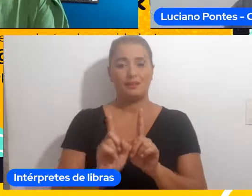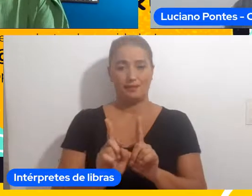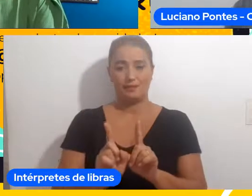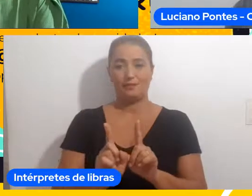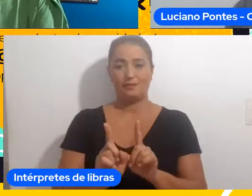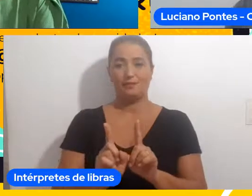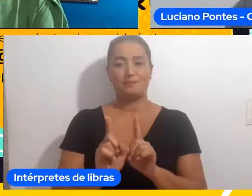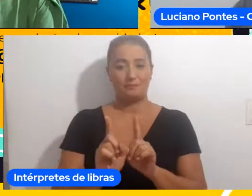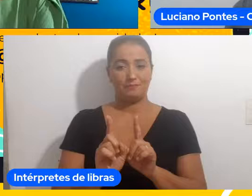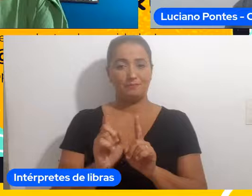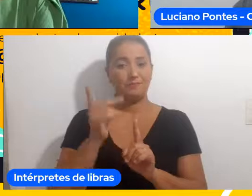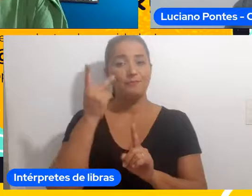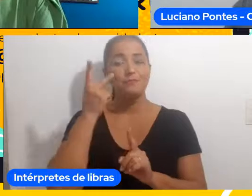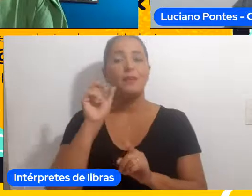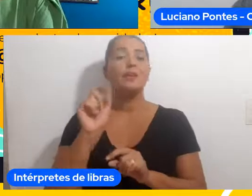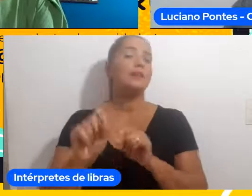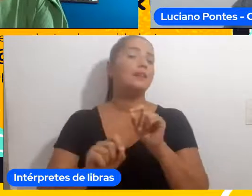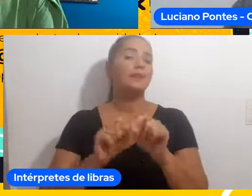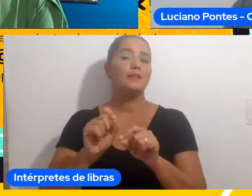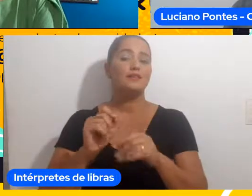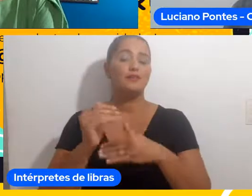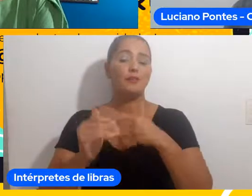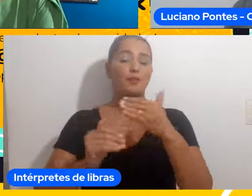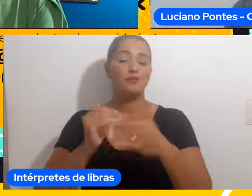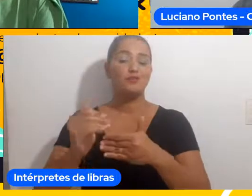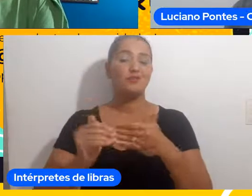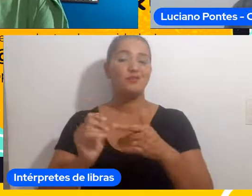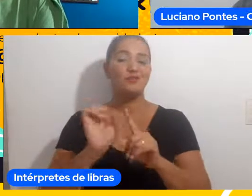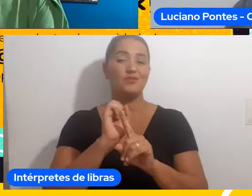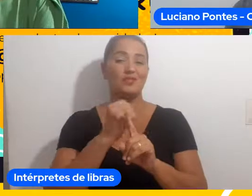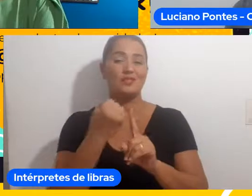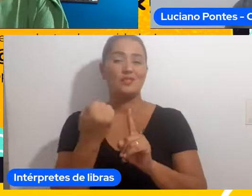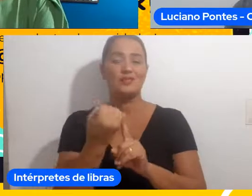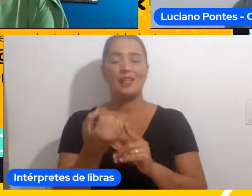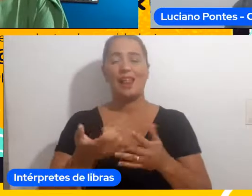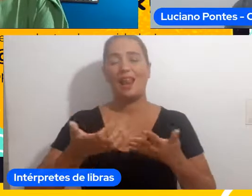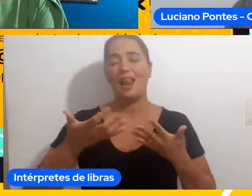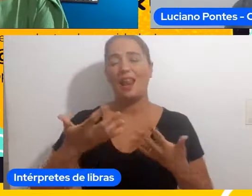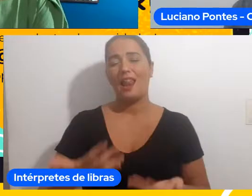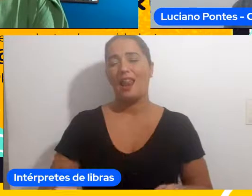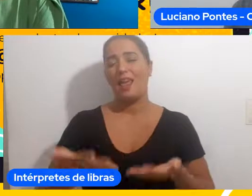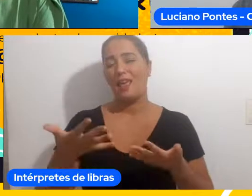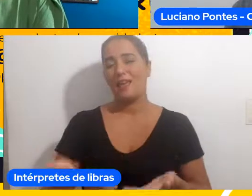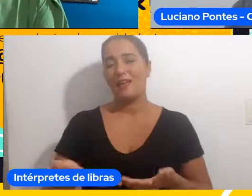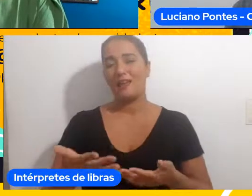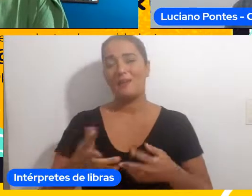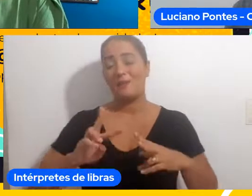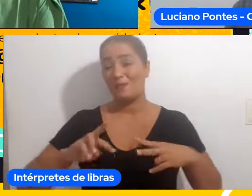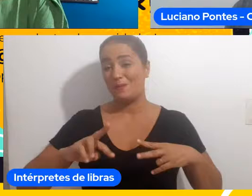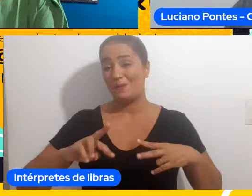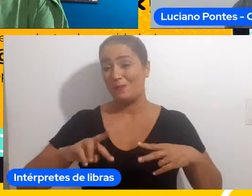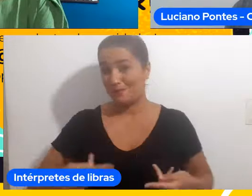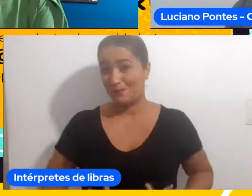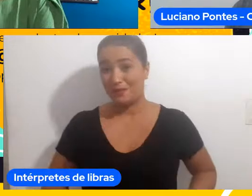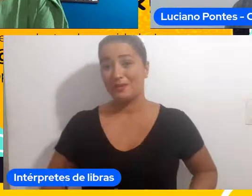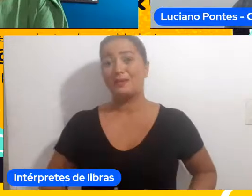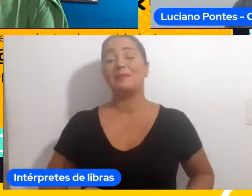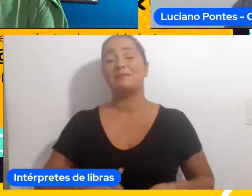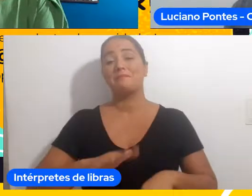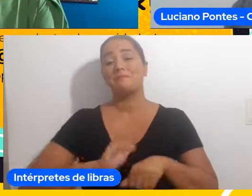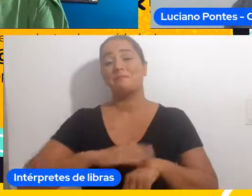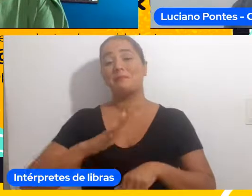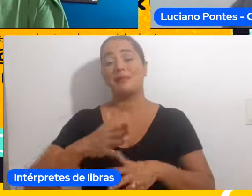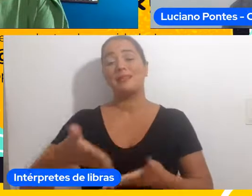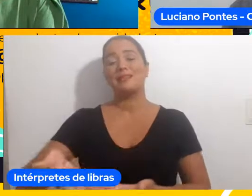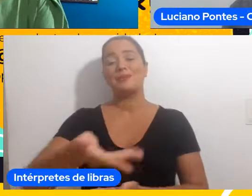para que a gente construa uma sociedade mais leve, mais humana, mais